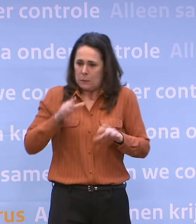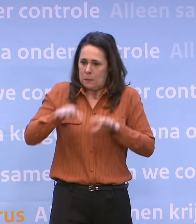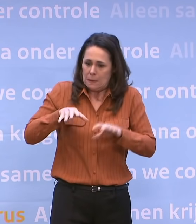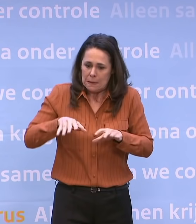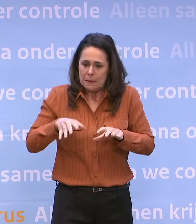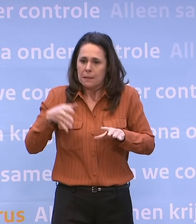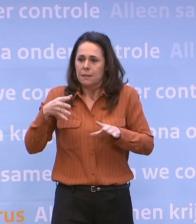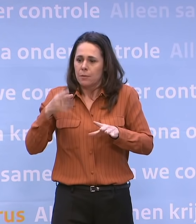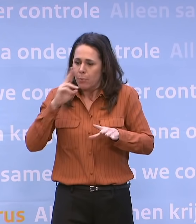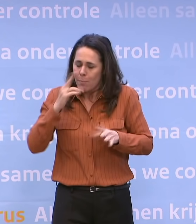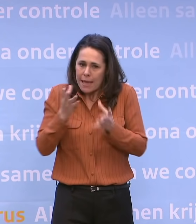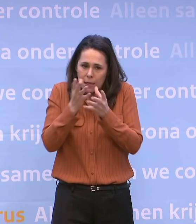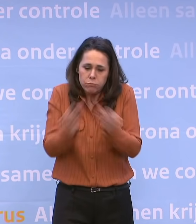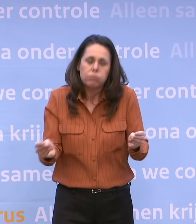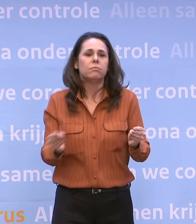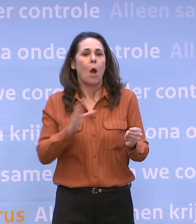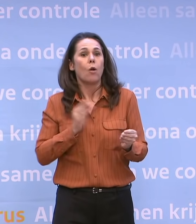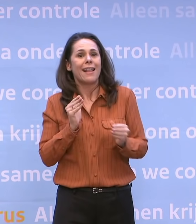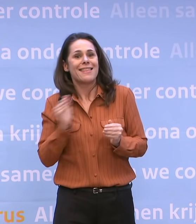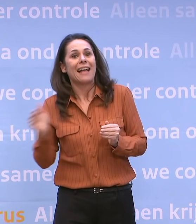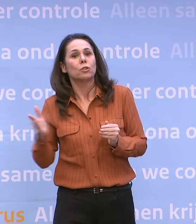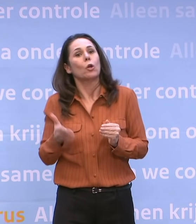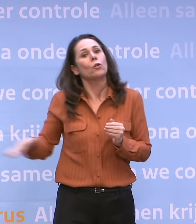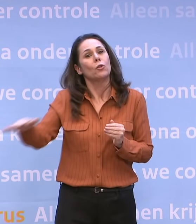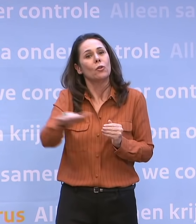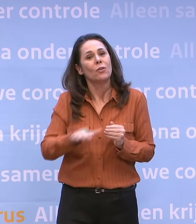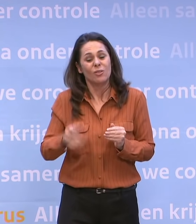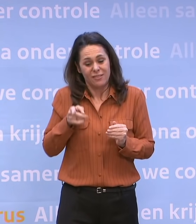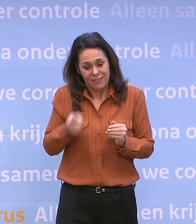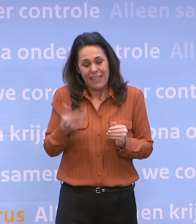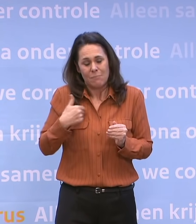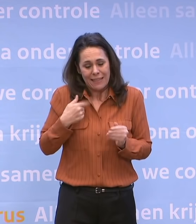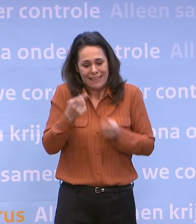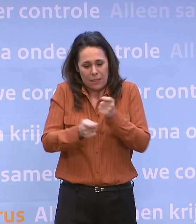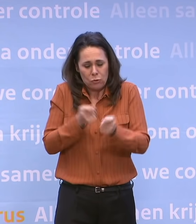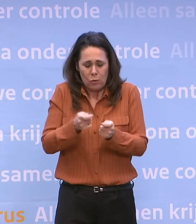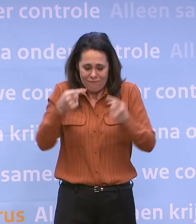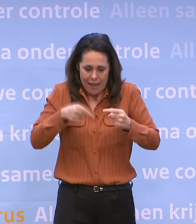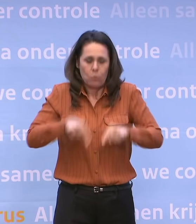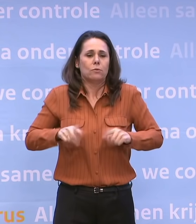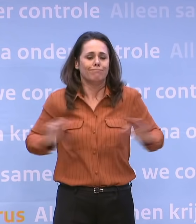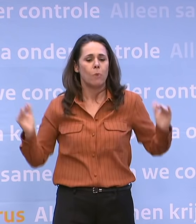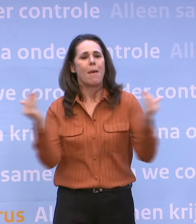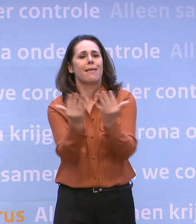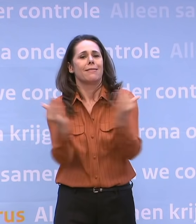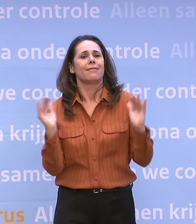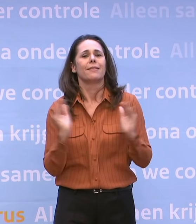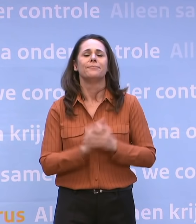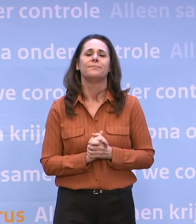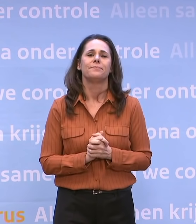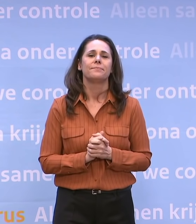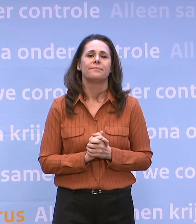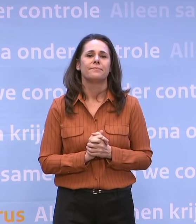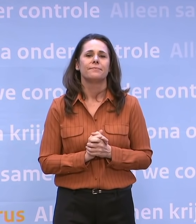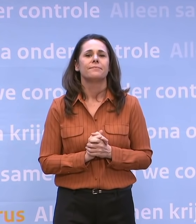oproept. Laten we om die mensen in de zorg met zo'n belangrijke taak heen gaan staan. Tegelijkertijd